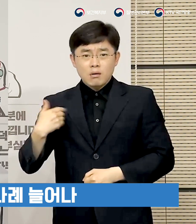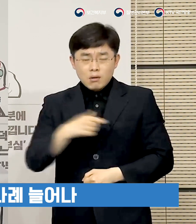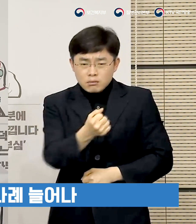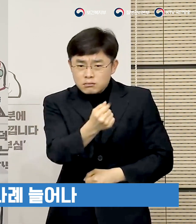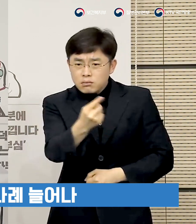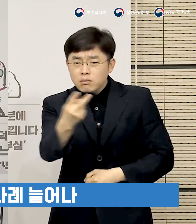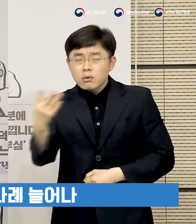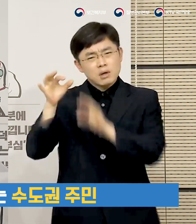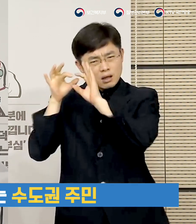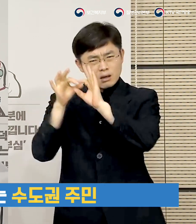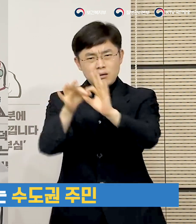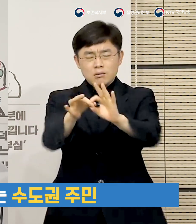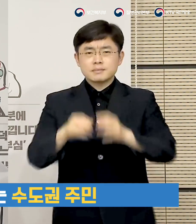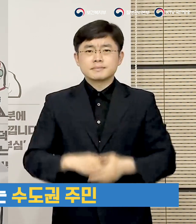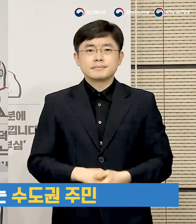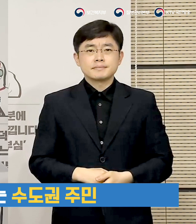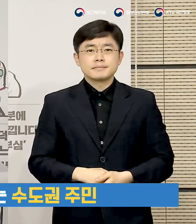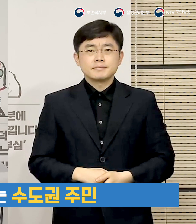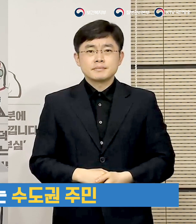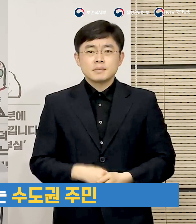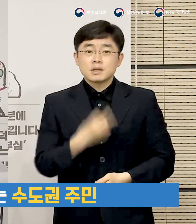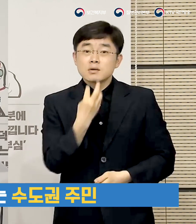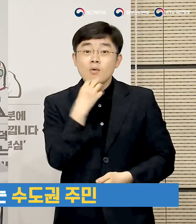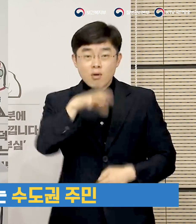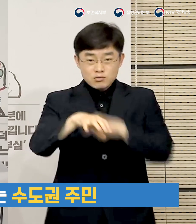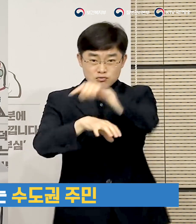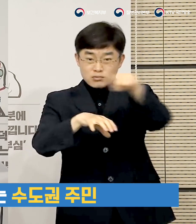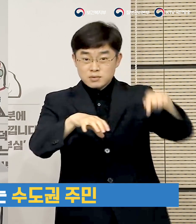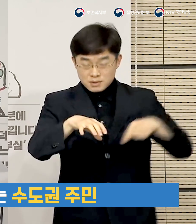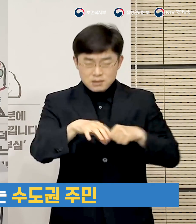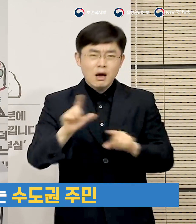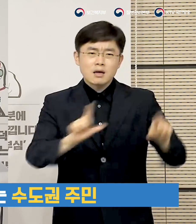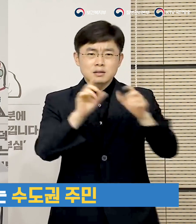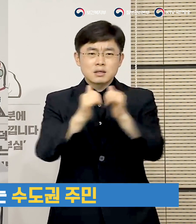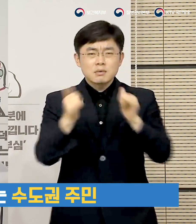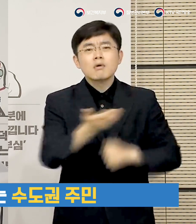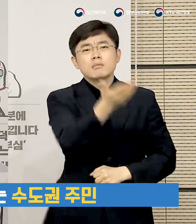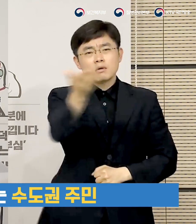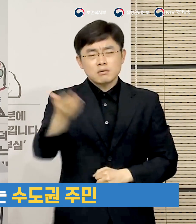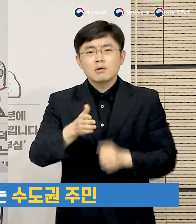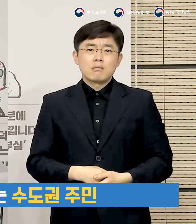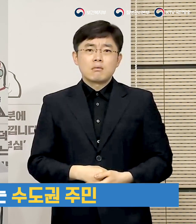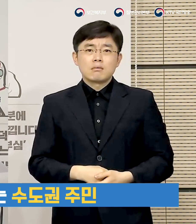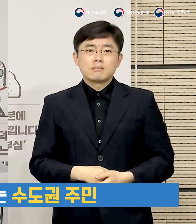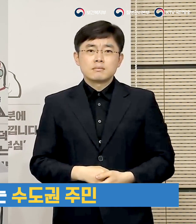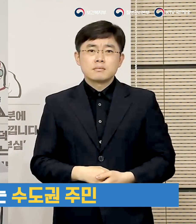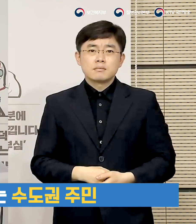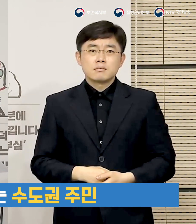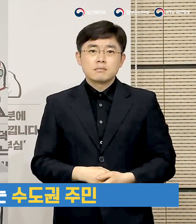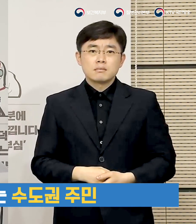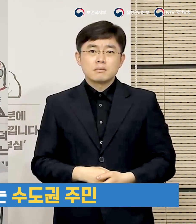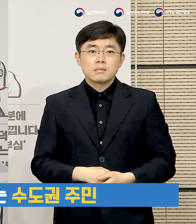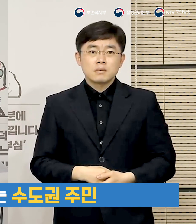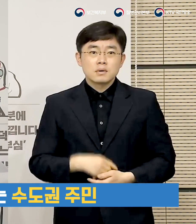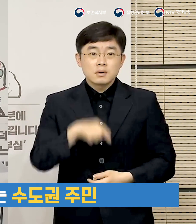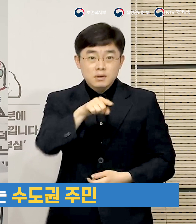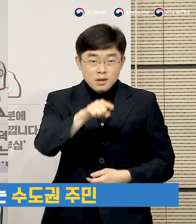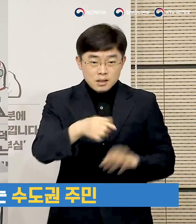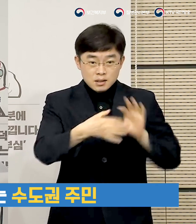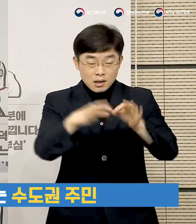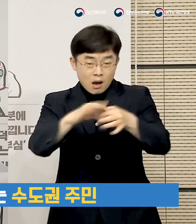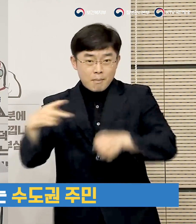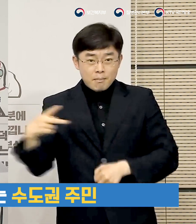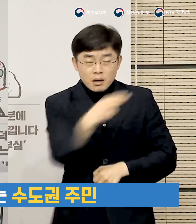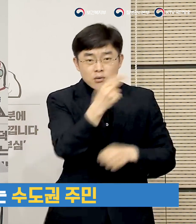사례가 늘어나고 있습니다. 거듭해서 수도권 주민들에게 부탁드리고 호소드립니다. 결국 이 국면을 전환시킬